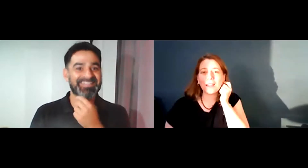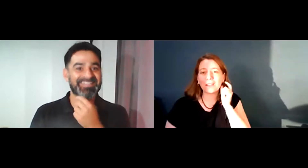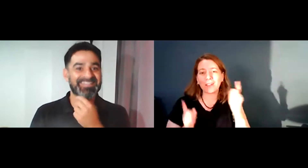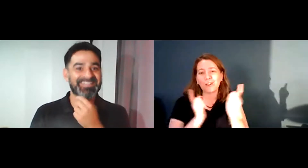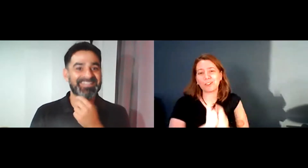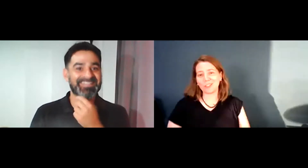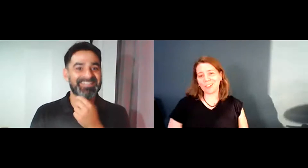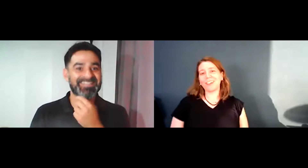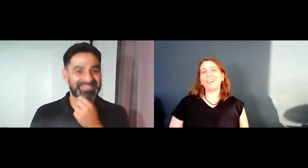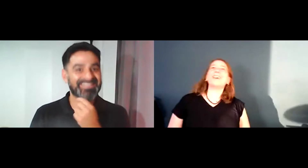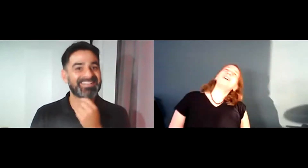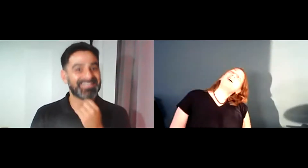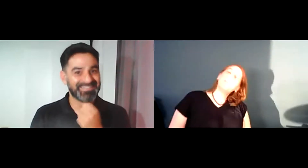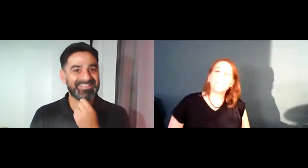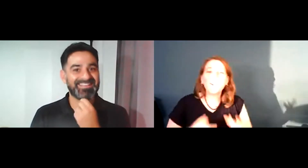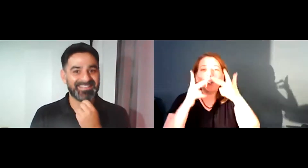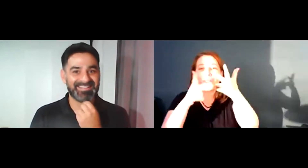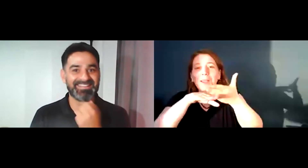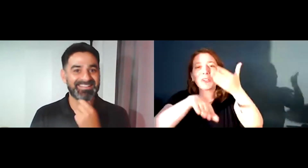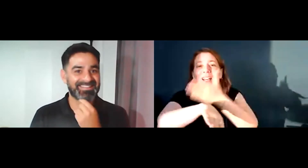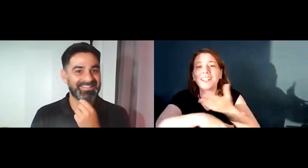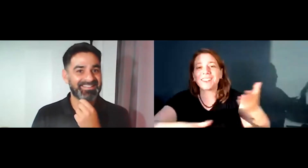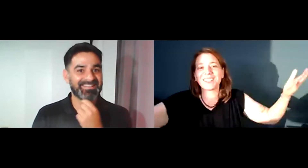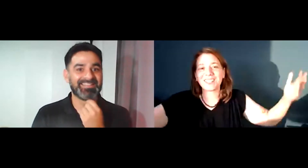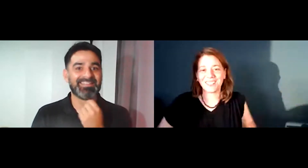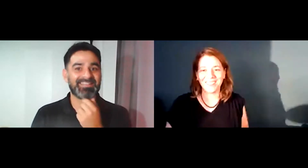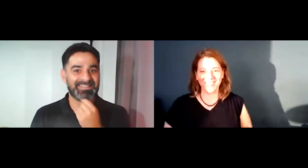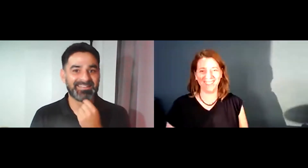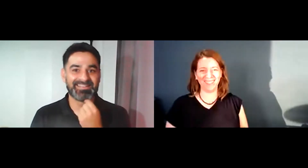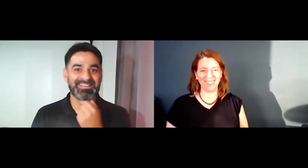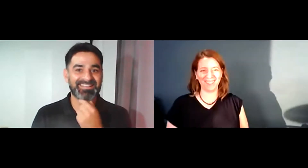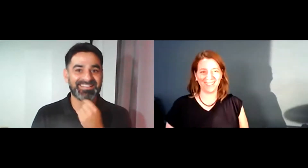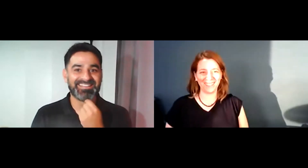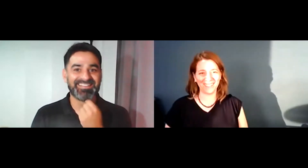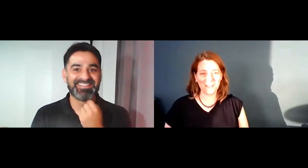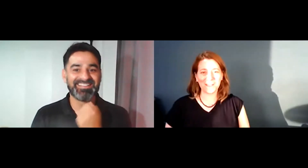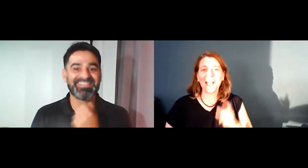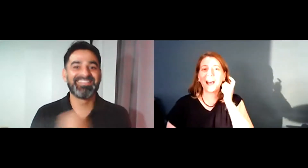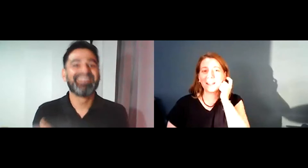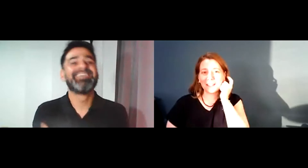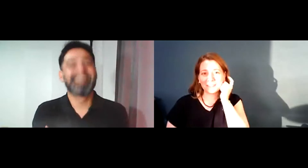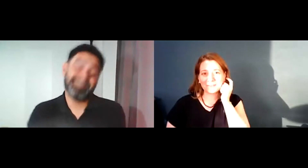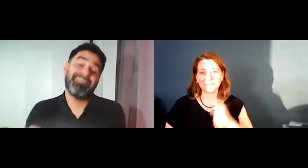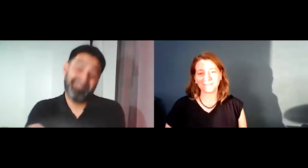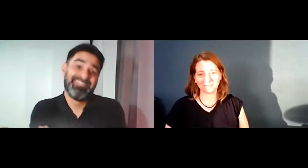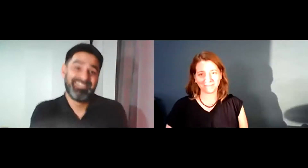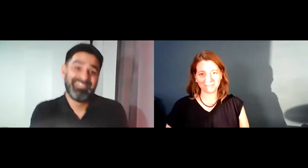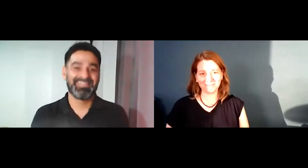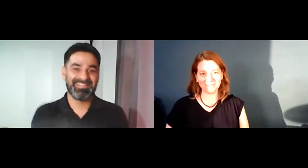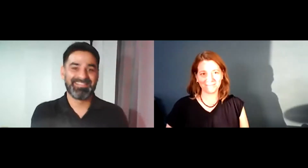estoy corto. Bueno, porque no lo dijimos antes. Sí, la verdad, la verdad. Pero bueno, habría